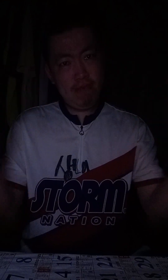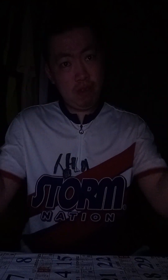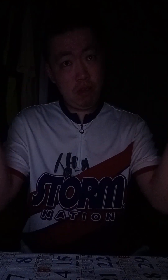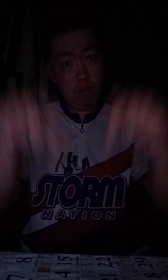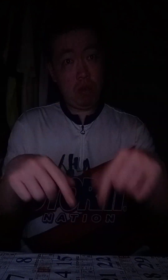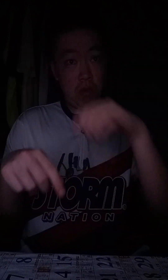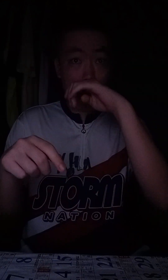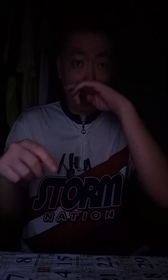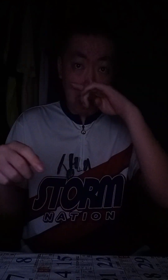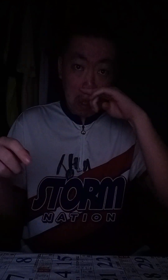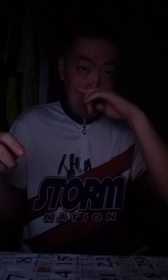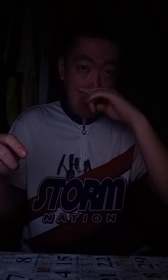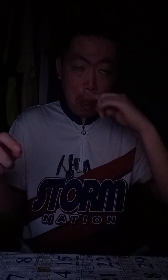나가서 언덕 아래로 굴렀습니다.